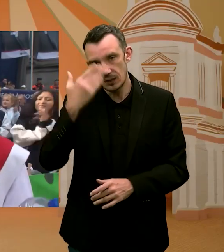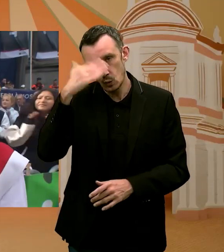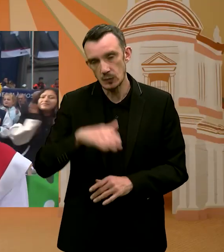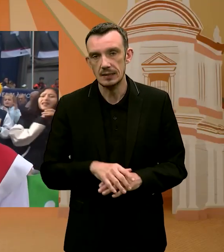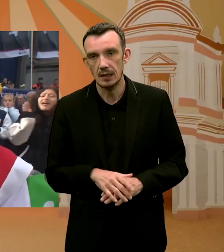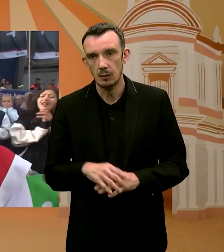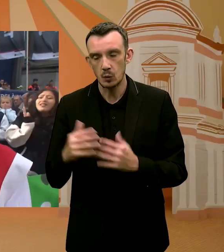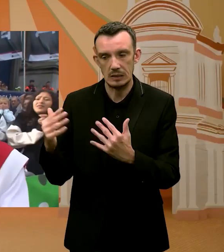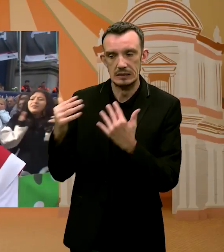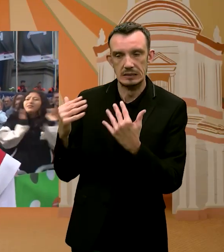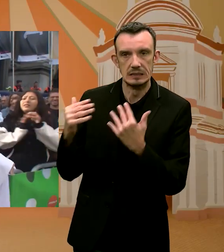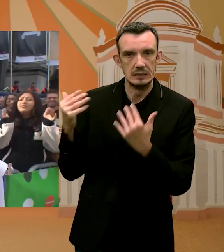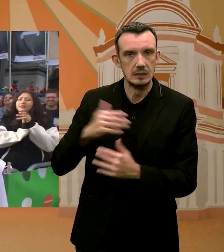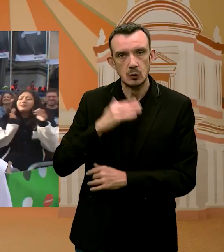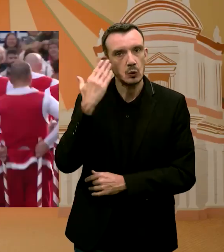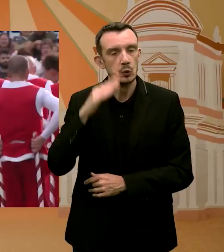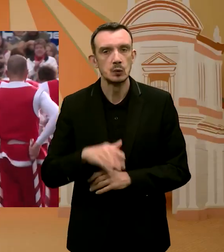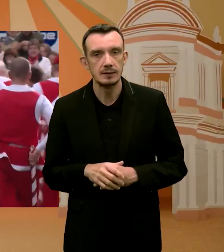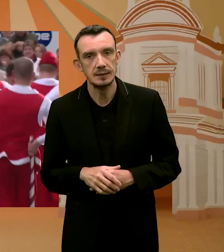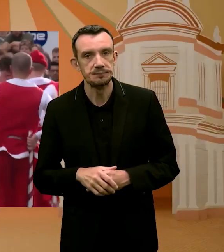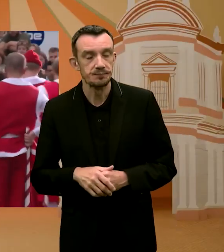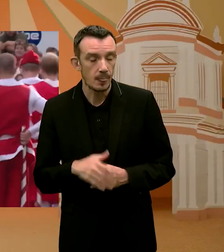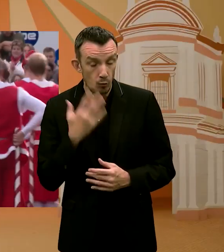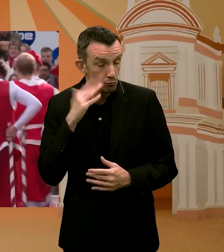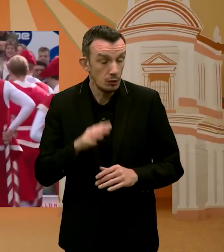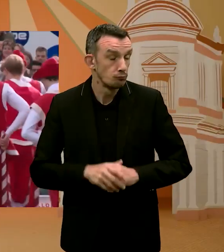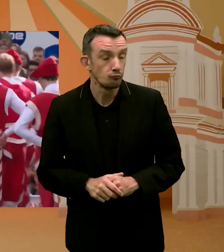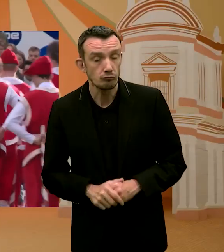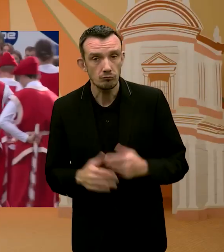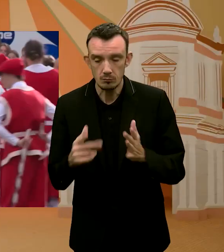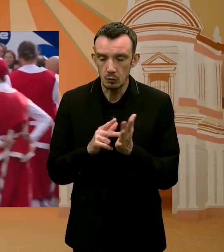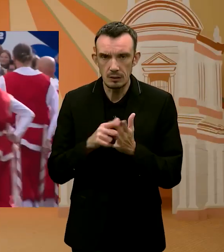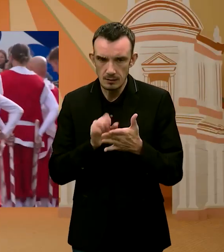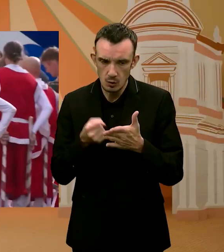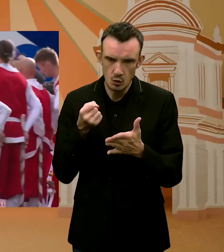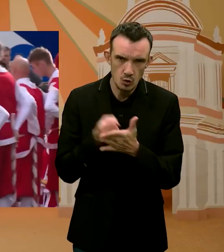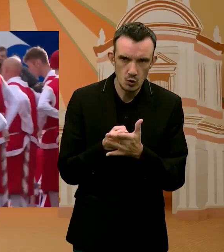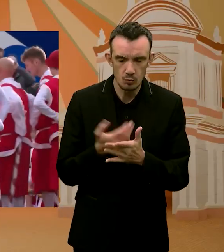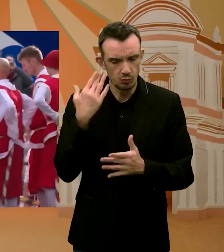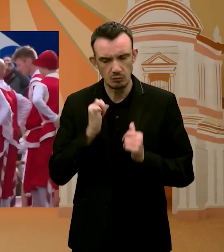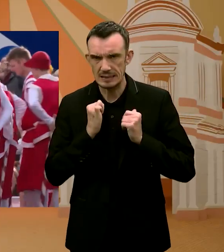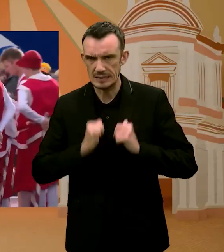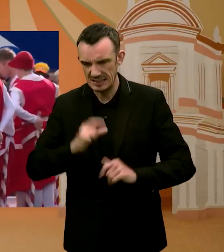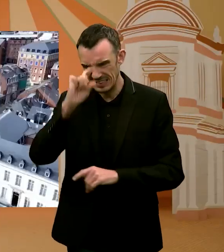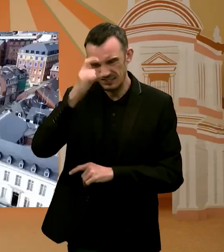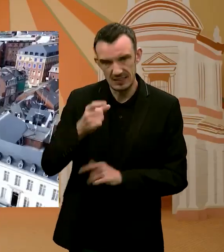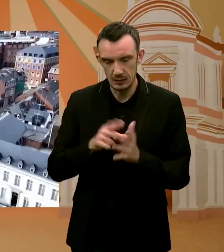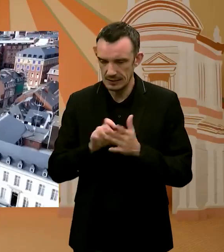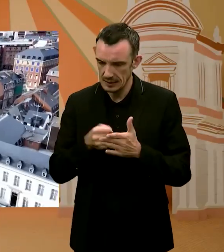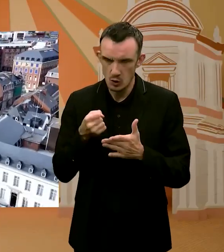blessés et qui se combattent aujourd'hui. Et on a fait ce qu'on a pu, on savait très bien que ça allait être difficile, on a tout donné, et maintenant voilà, ils ont été meilleurs